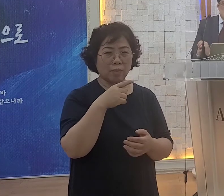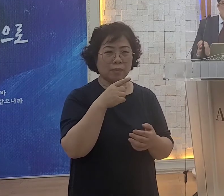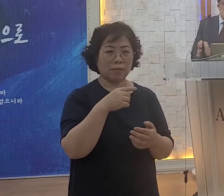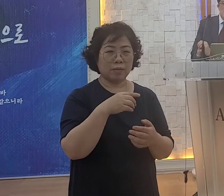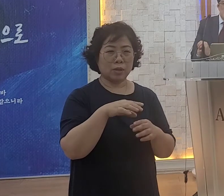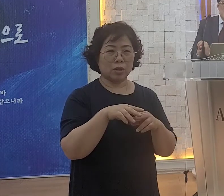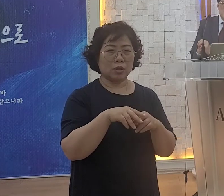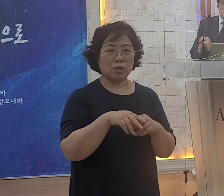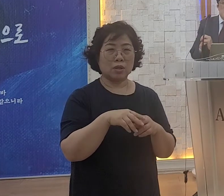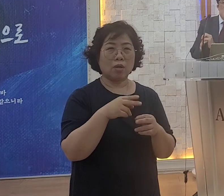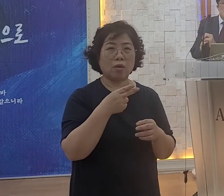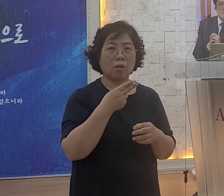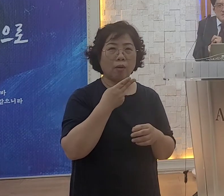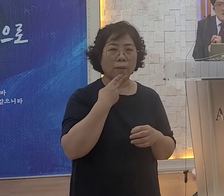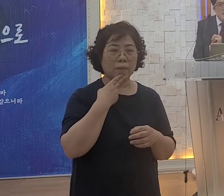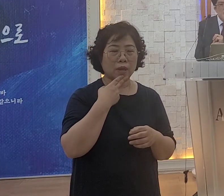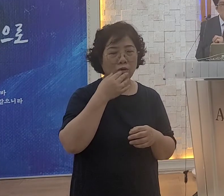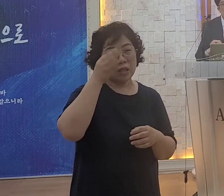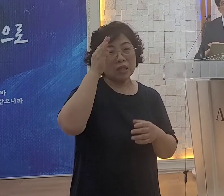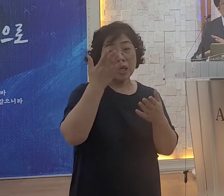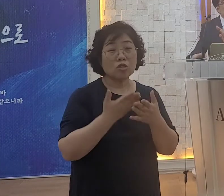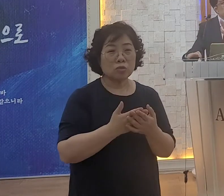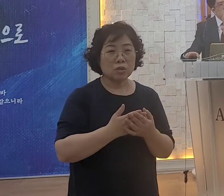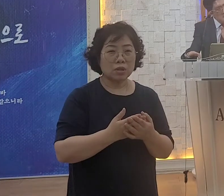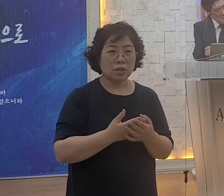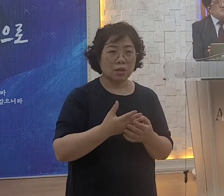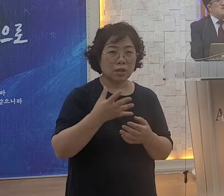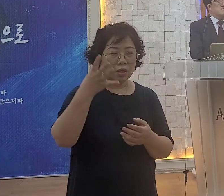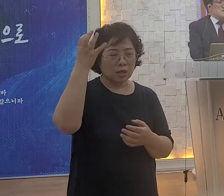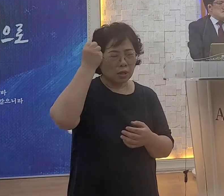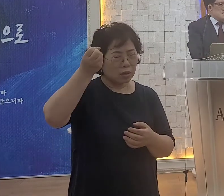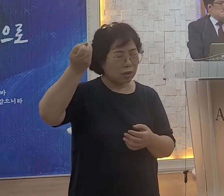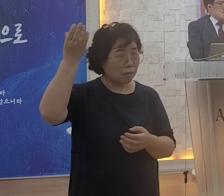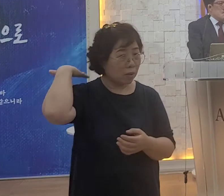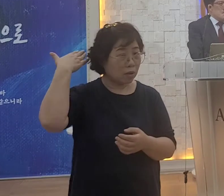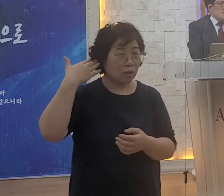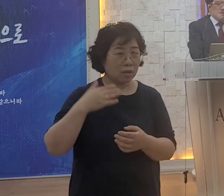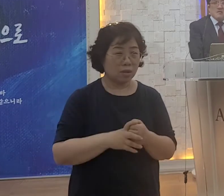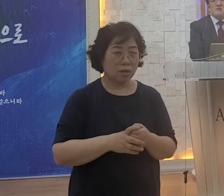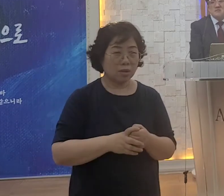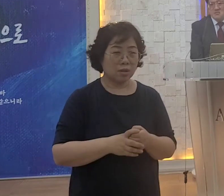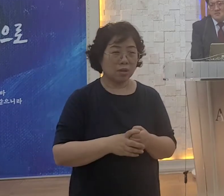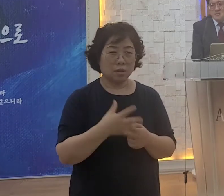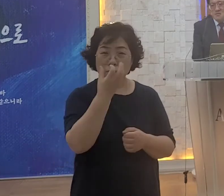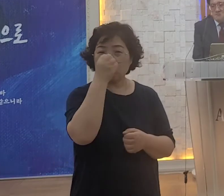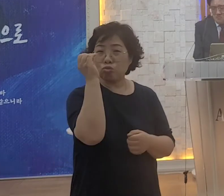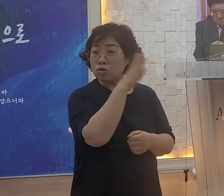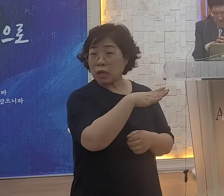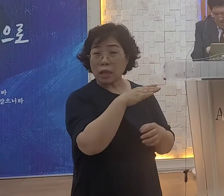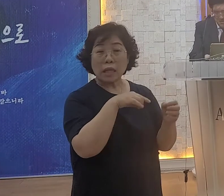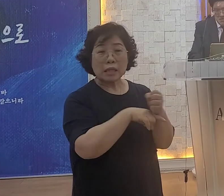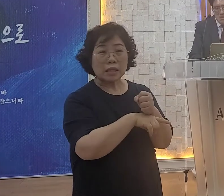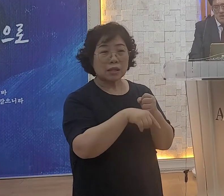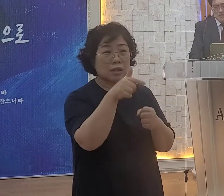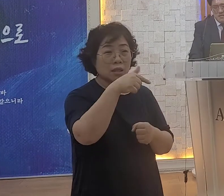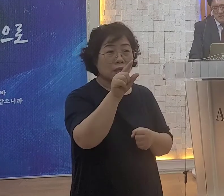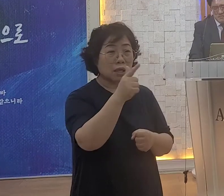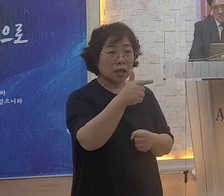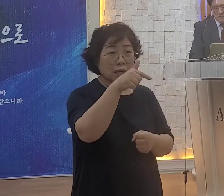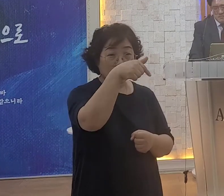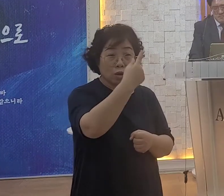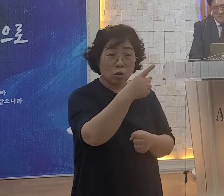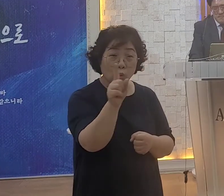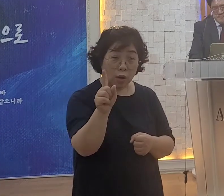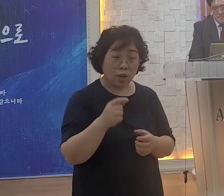지워주셨고 내 죄가 없어진 게 아니라 하나님께서 기억하지 않는다는 뜻이구나 라는 것을 우리가 이렇게 이해해야 된다는